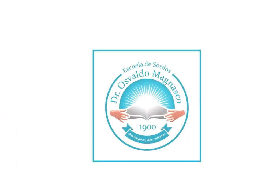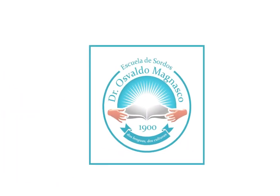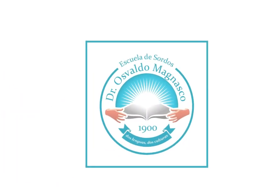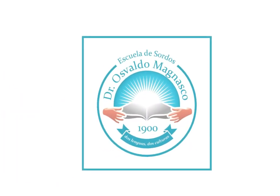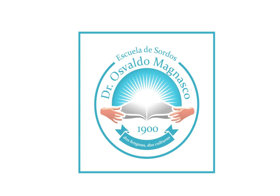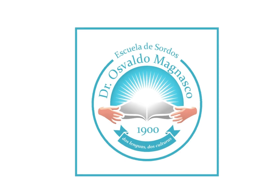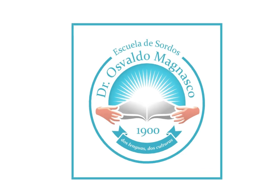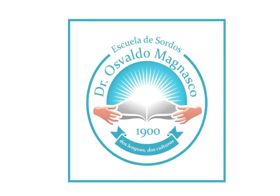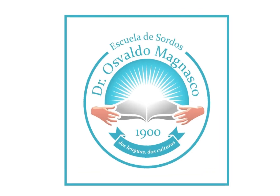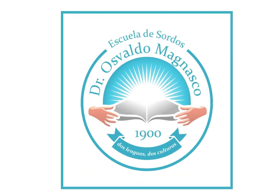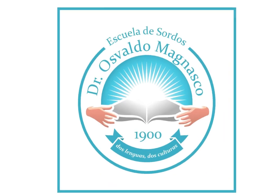2023, el Poder Ejecutivo